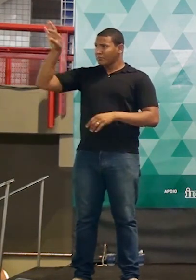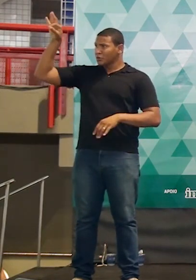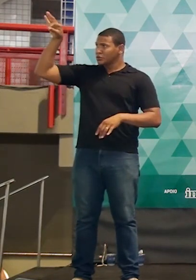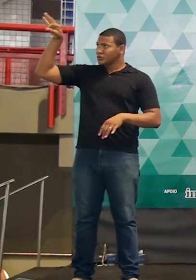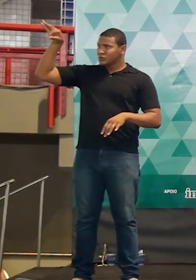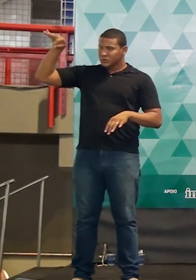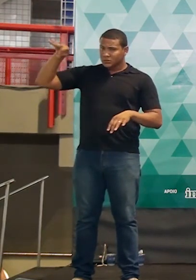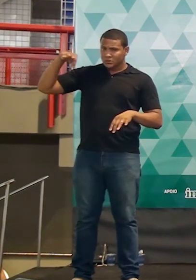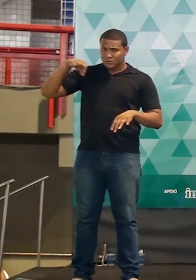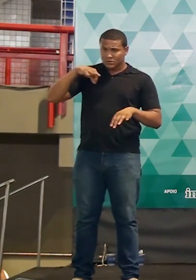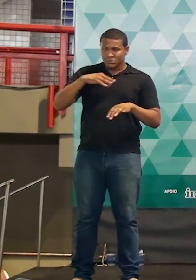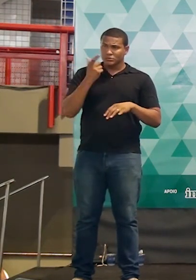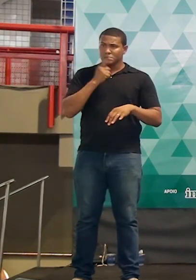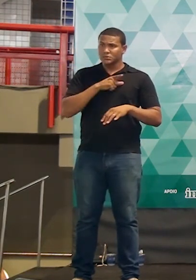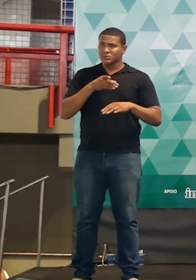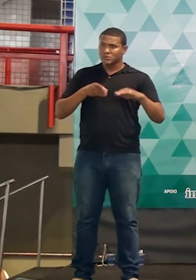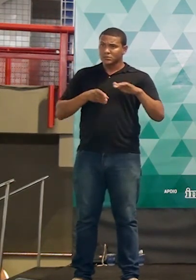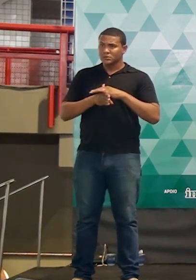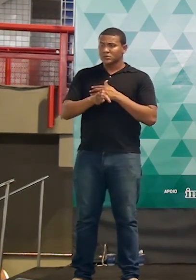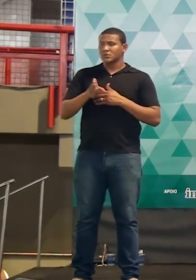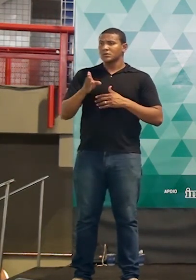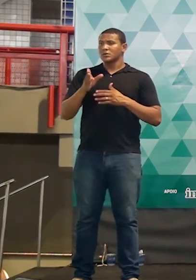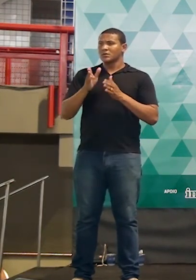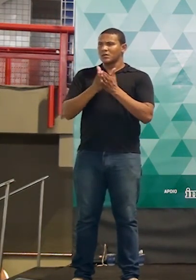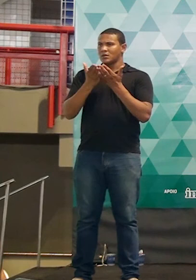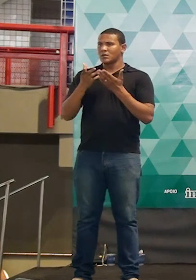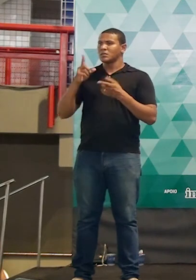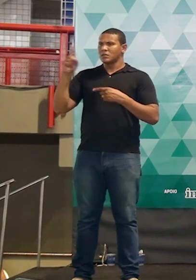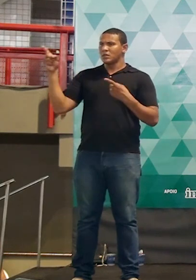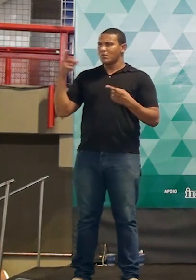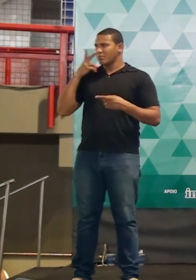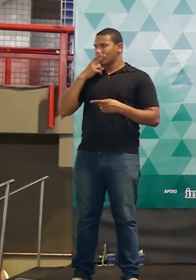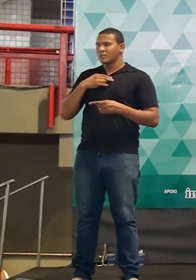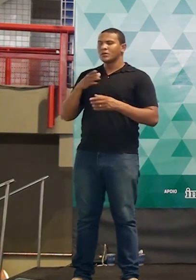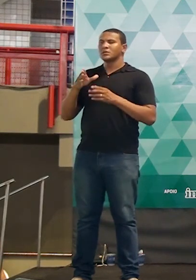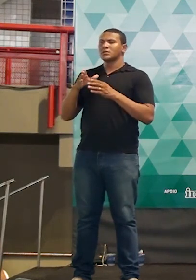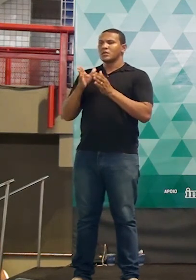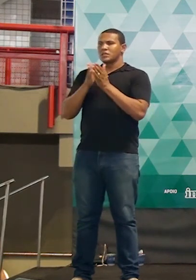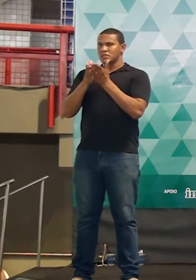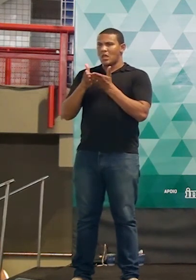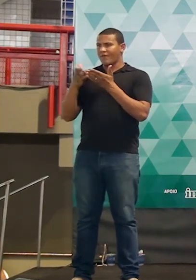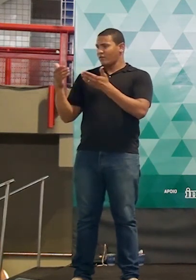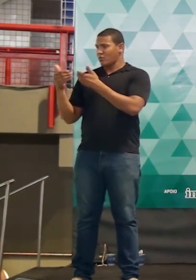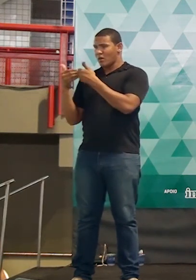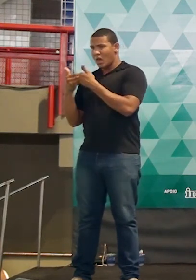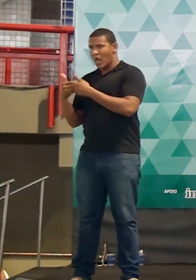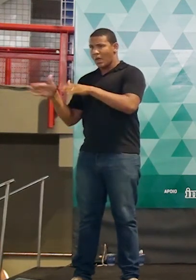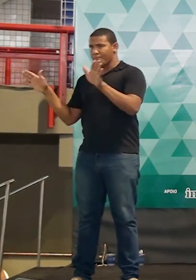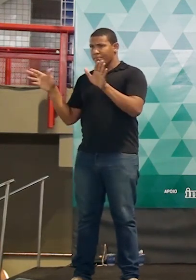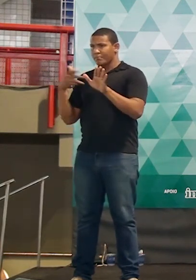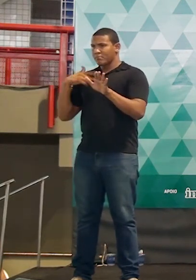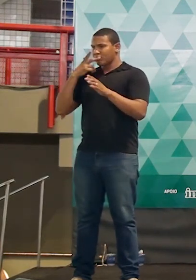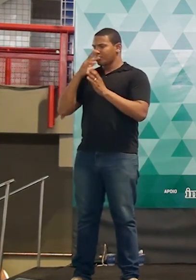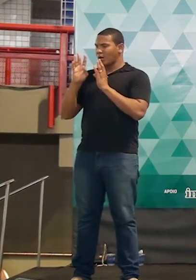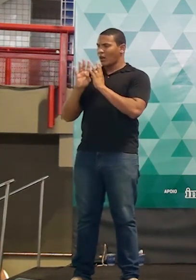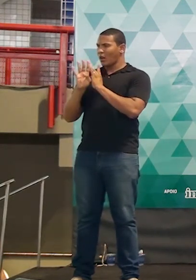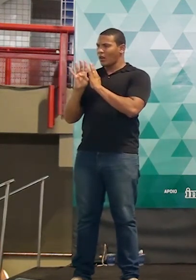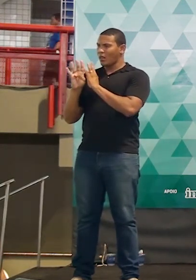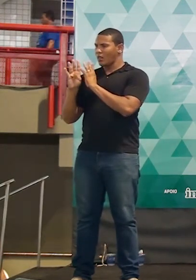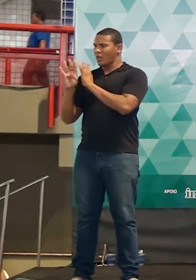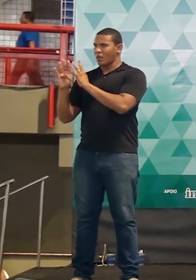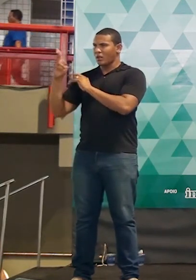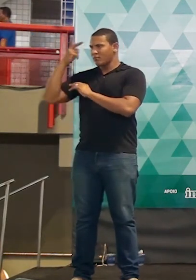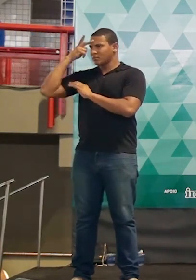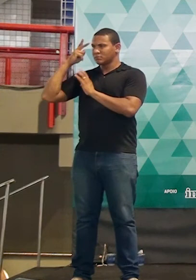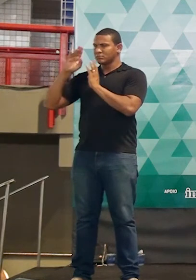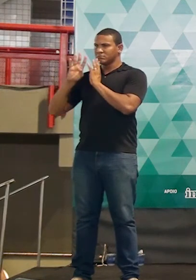navio. E quando ele chegou ao Brasil, que abriram as portas para os negros africanos saírem, ele